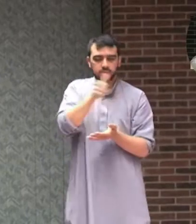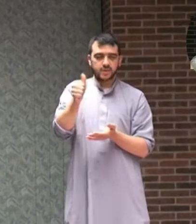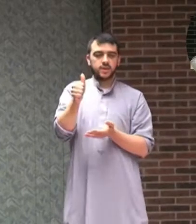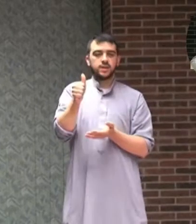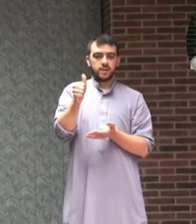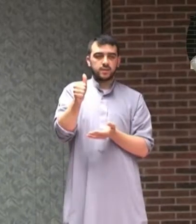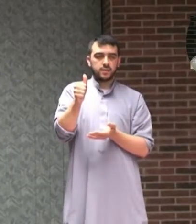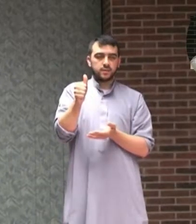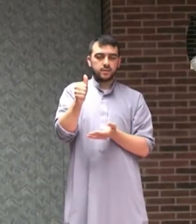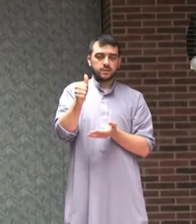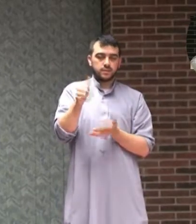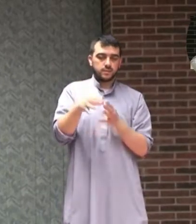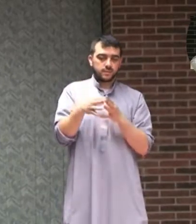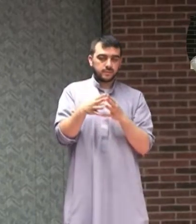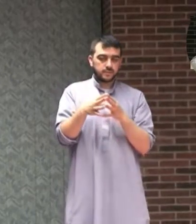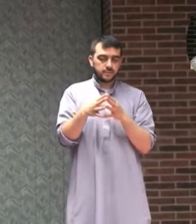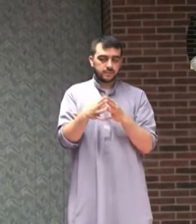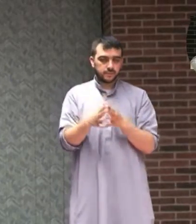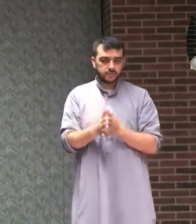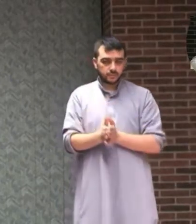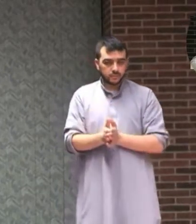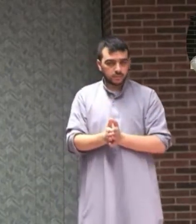ajzibih, et c'est moi qui le rétribuera.